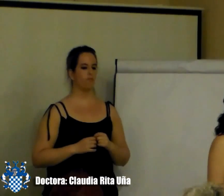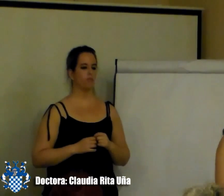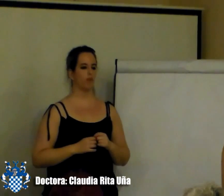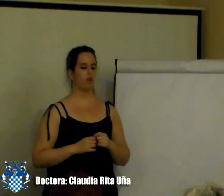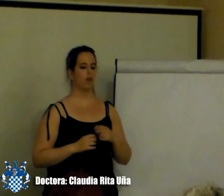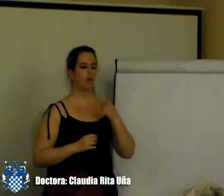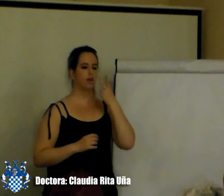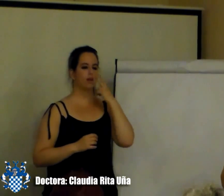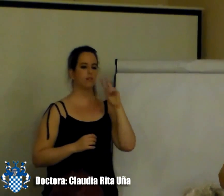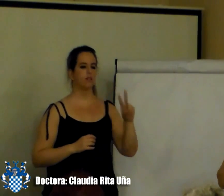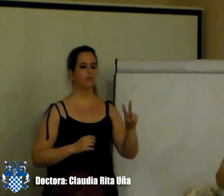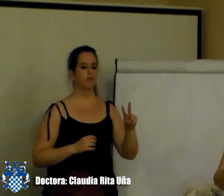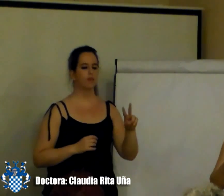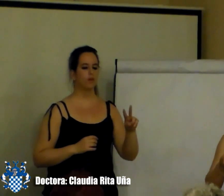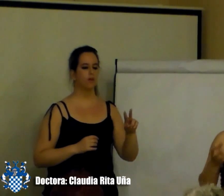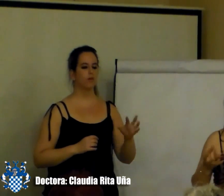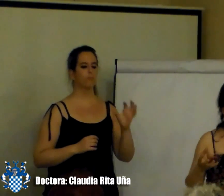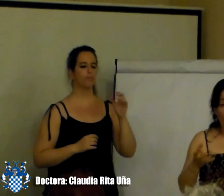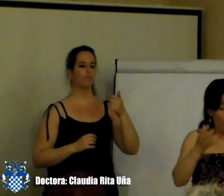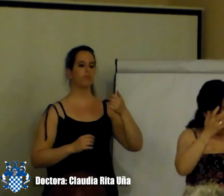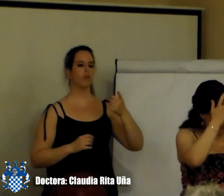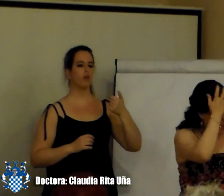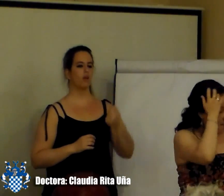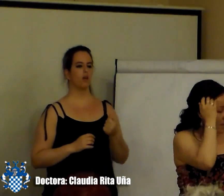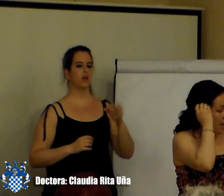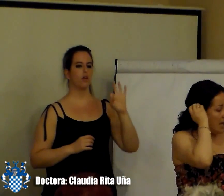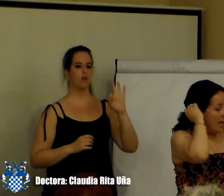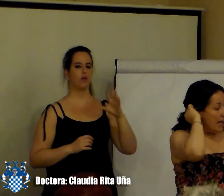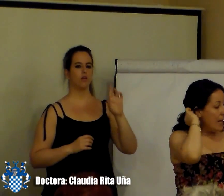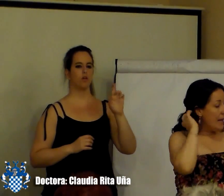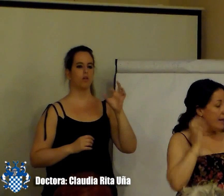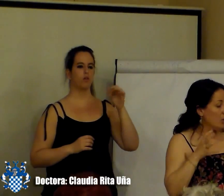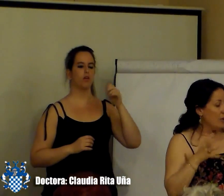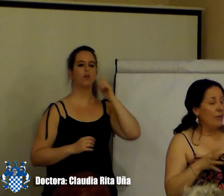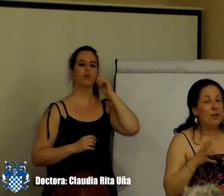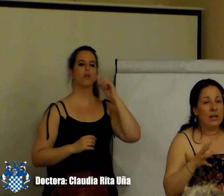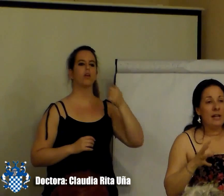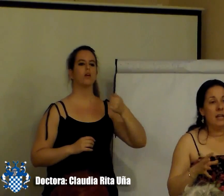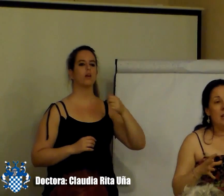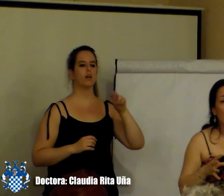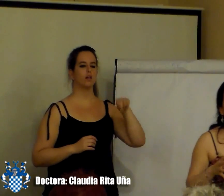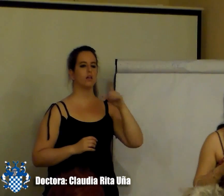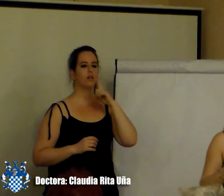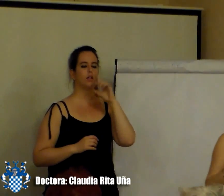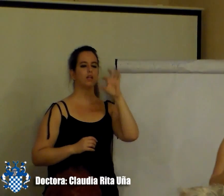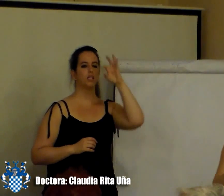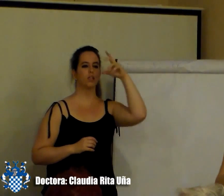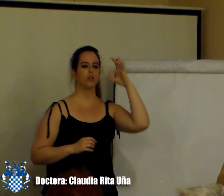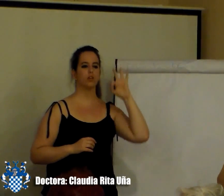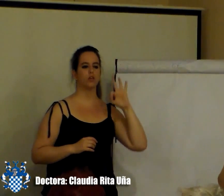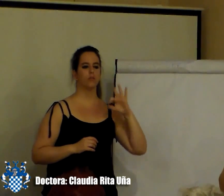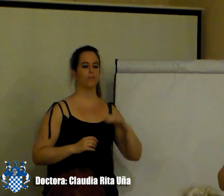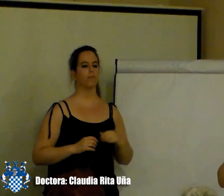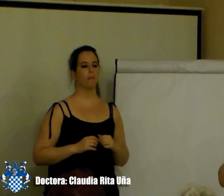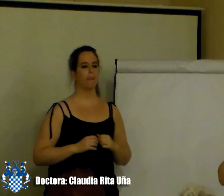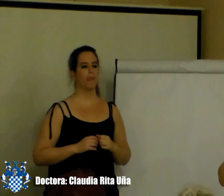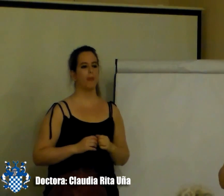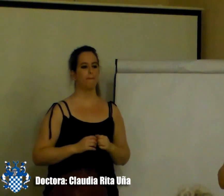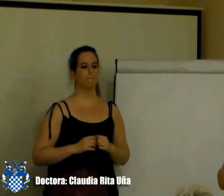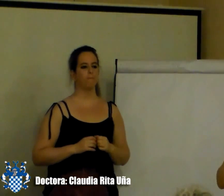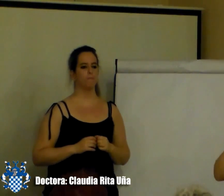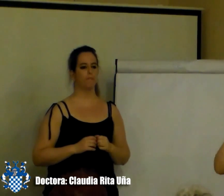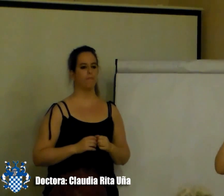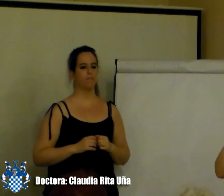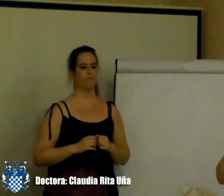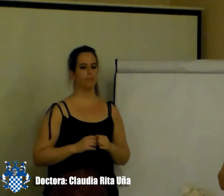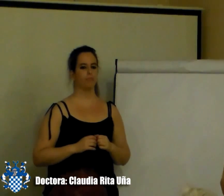nivel sustancial, a nivel orgánico con estudios, ¿sí? En el líquido cefalorraquídeo, que como saben es el